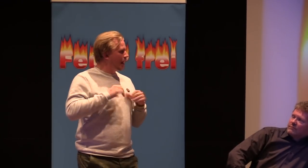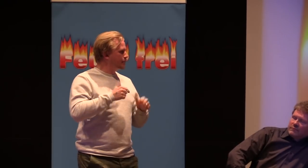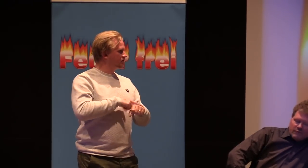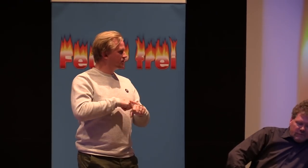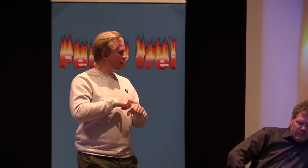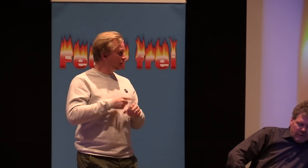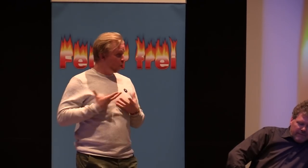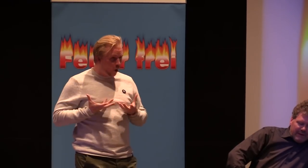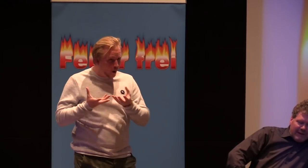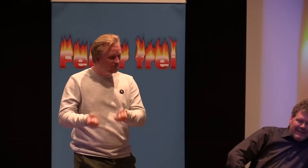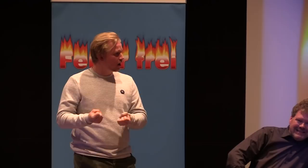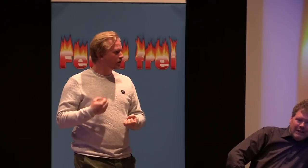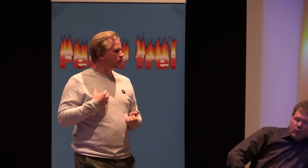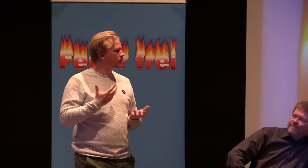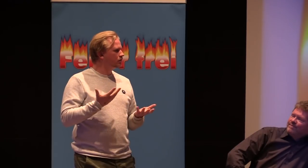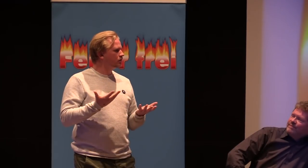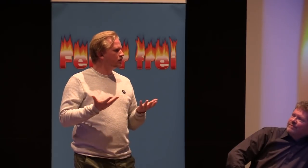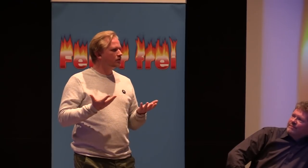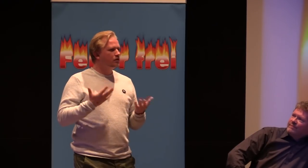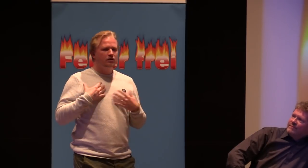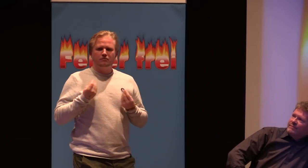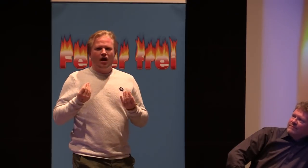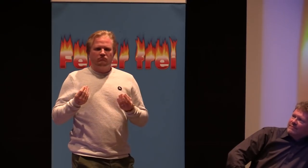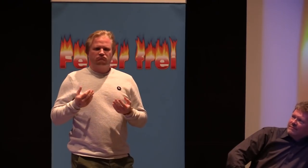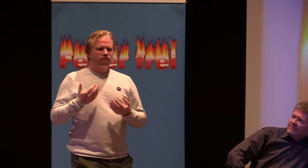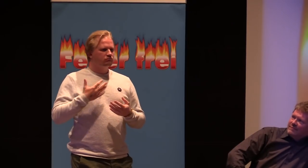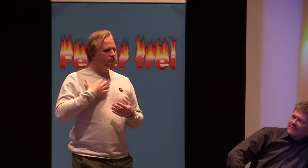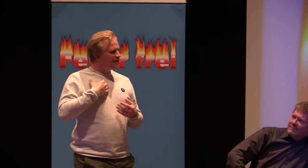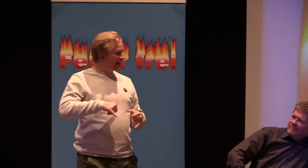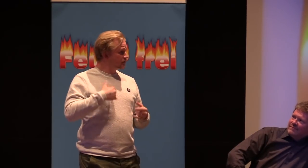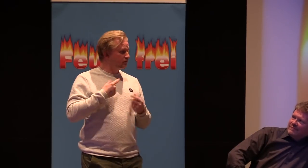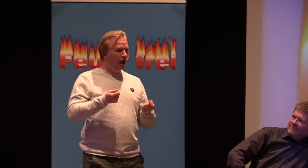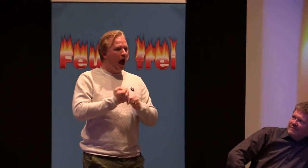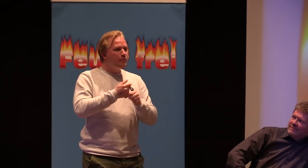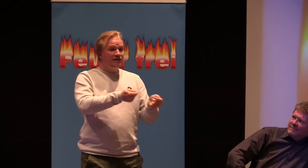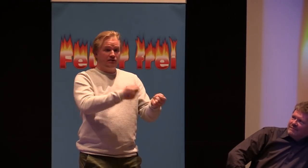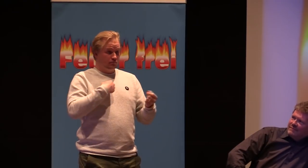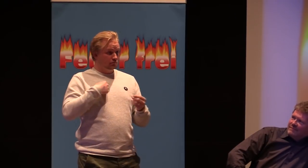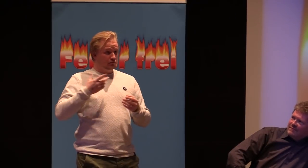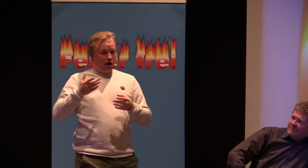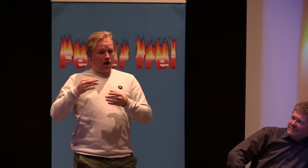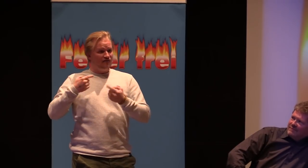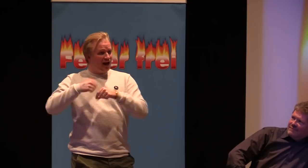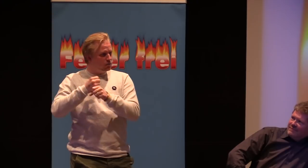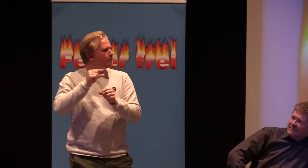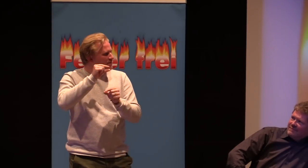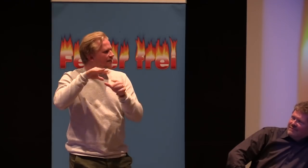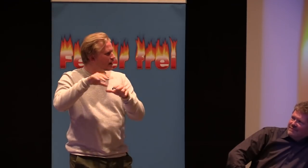merke einfach, dass meine Lebenszeit darunter leidet, unter dieser aufopferungsvolle ehrenamtliche Tätigkeit, die ich noch nebenbei